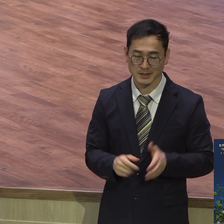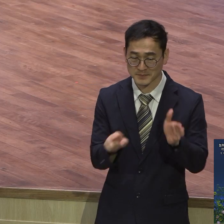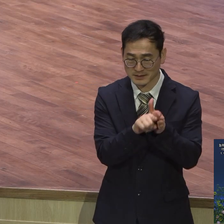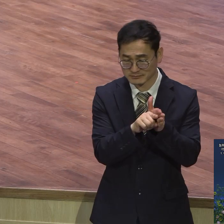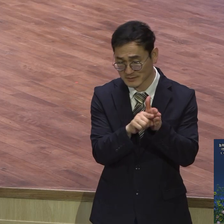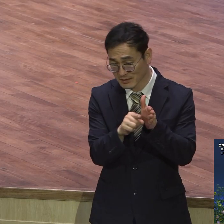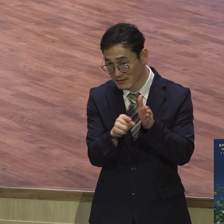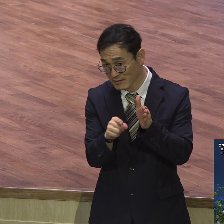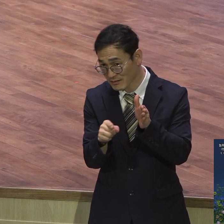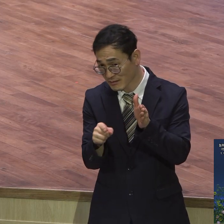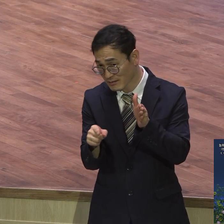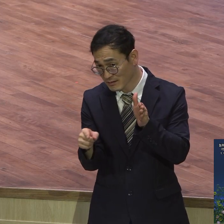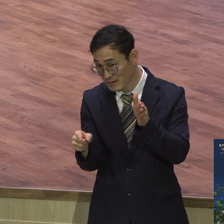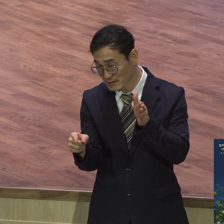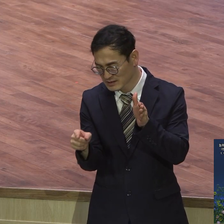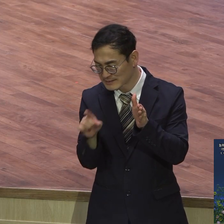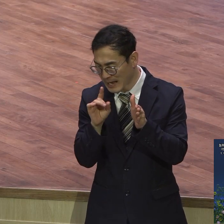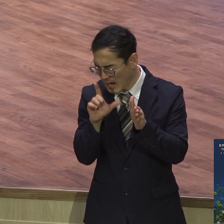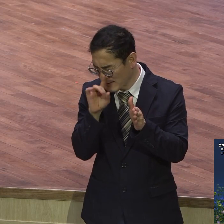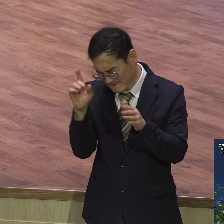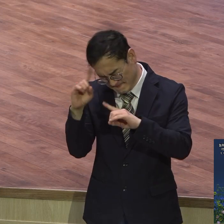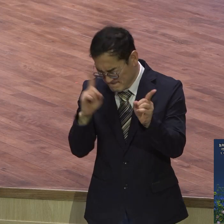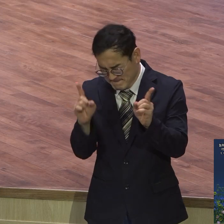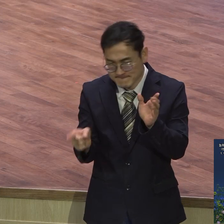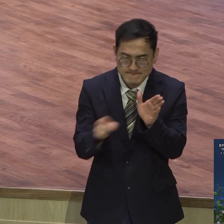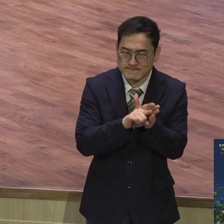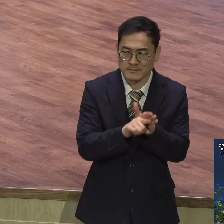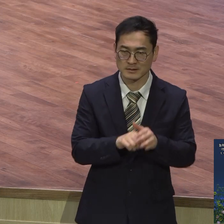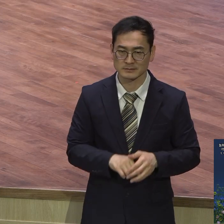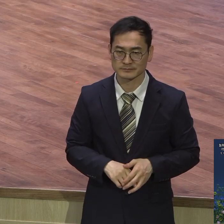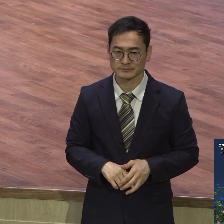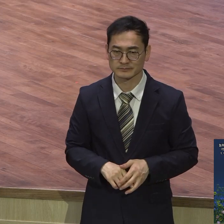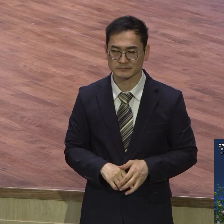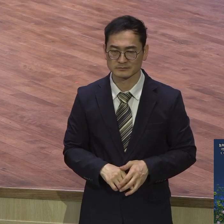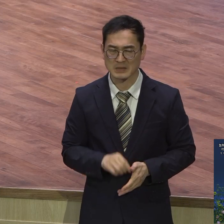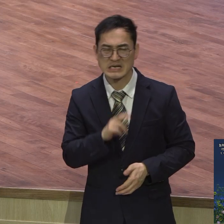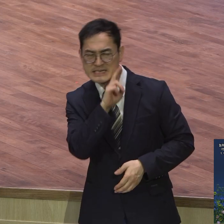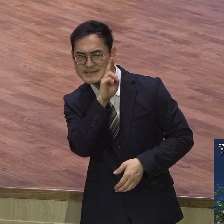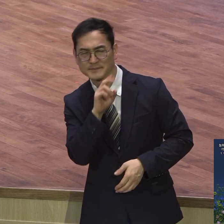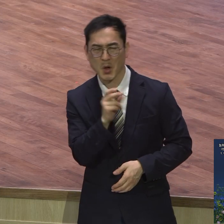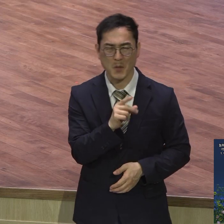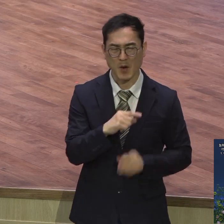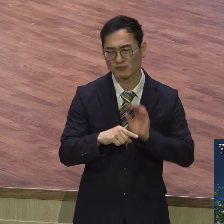생각이나 말은요 입 밖에도 내지지 마시기 바랍니다. 입 밖에도